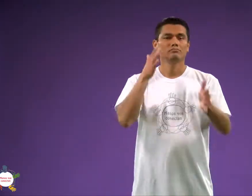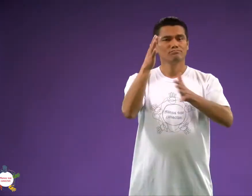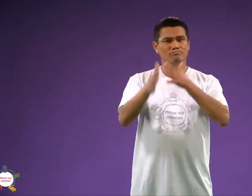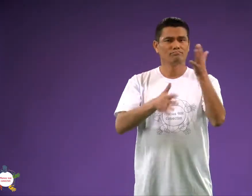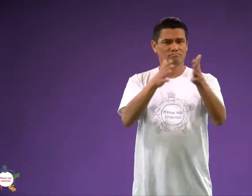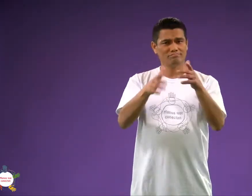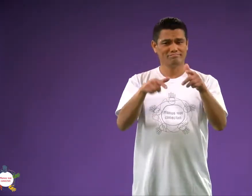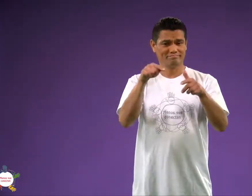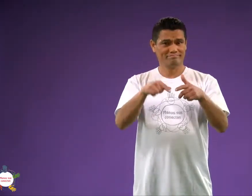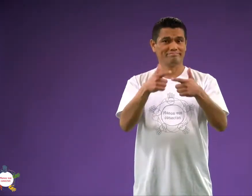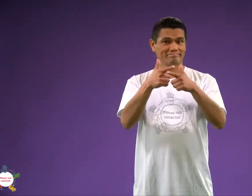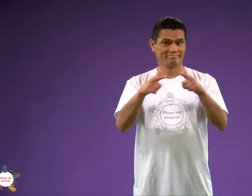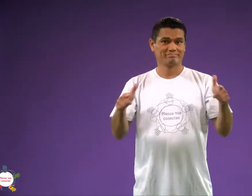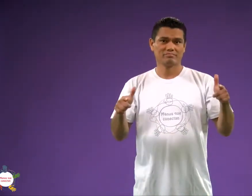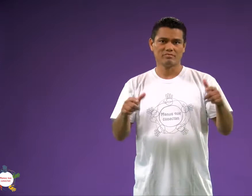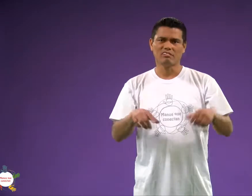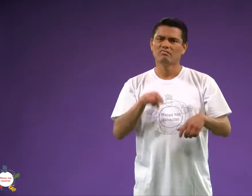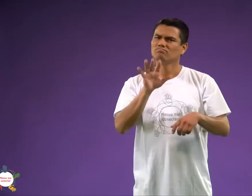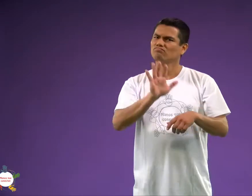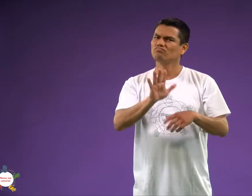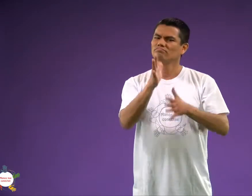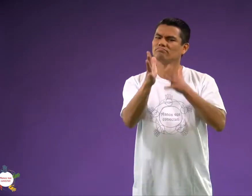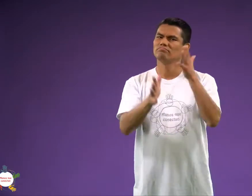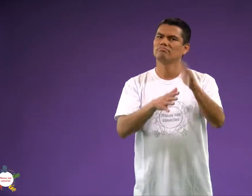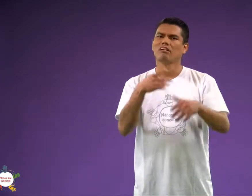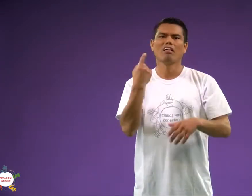Las lenguas de señas son lenguas naturales.